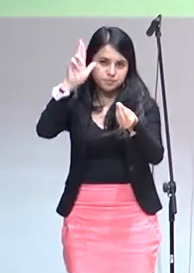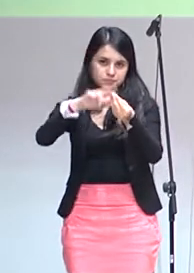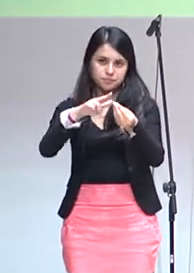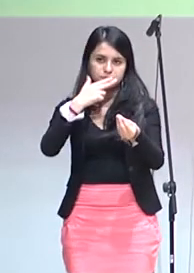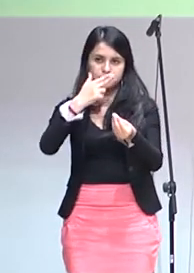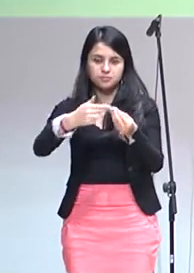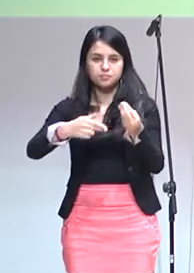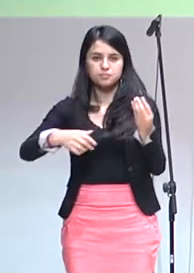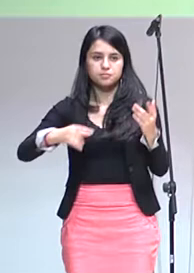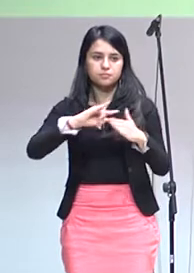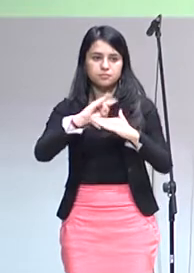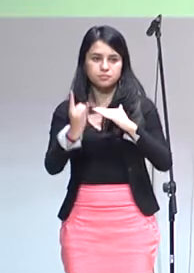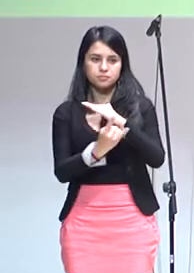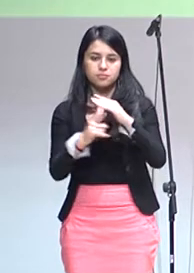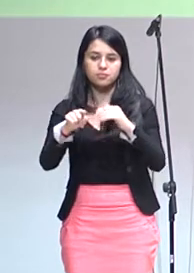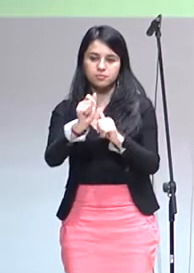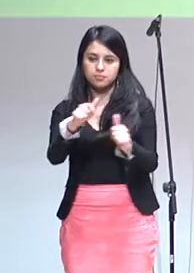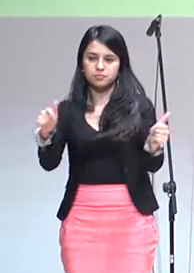escribiendo.